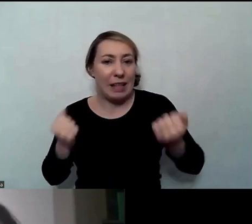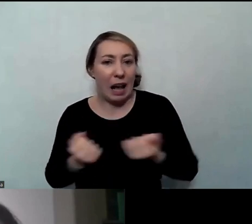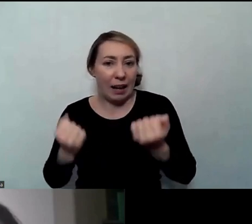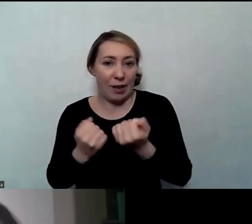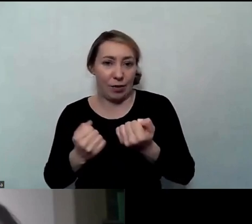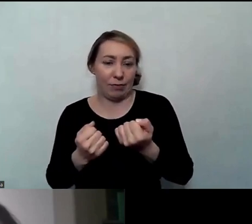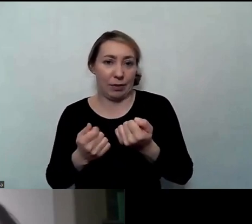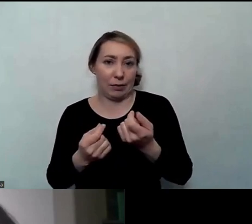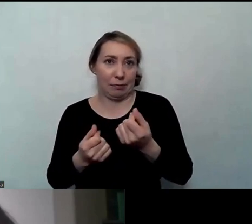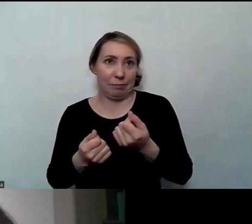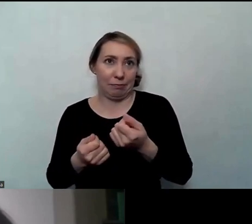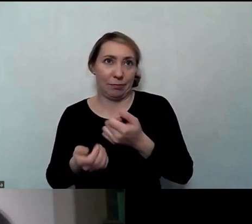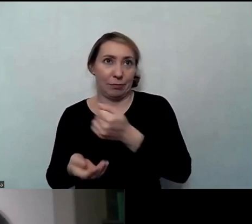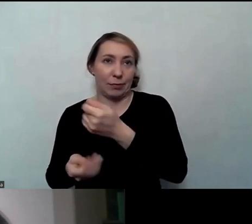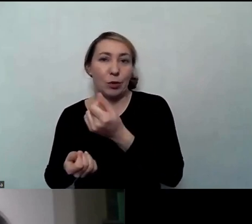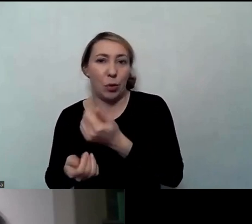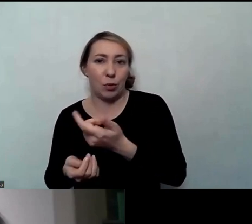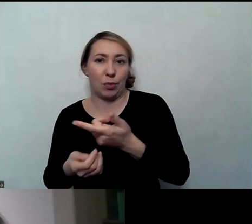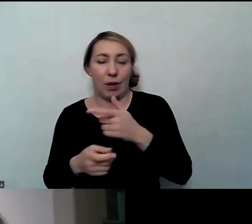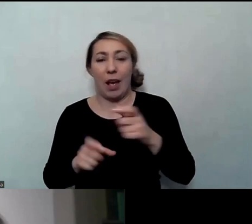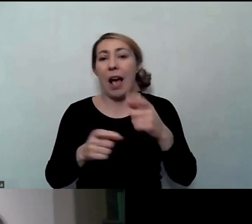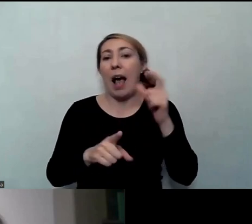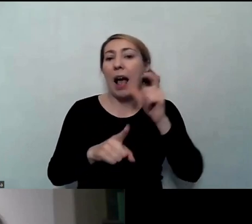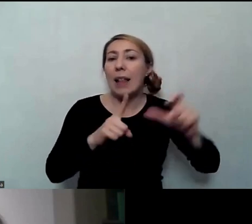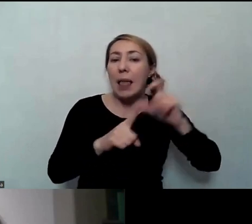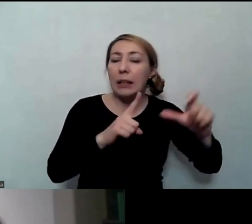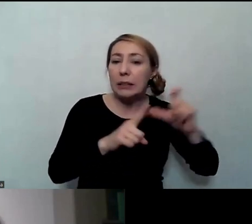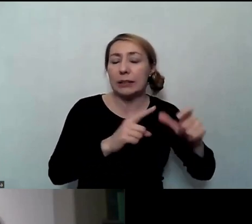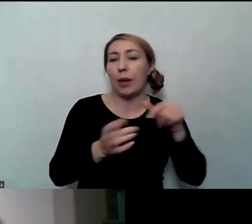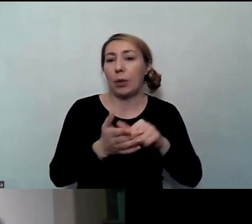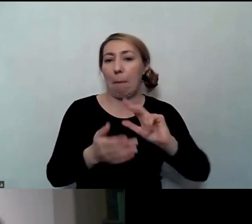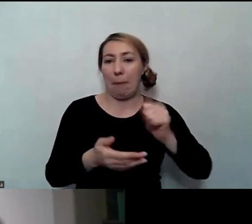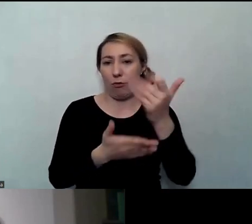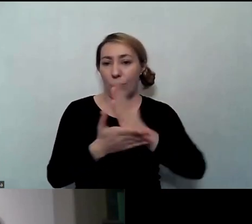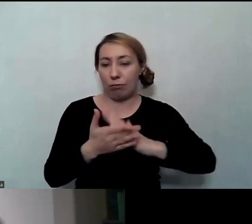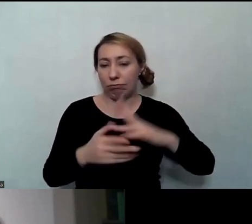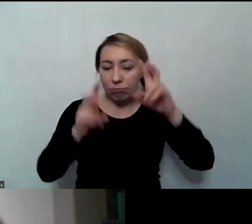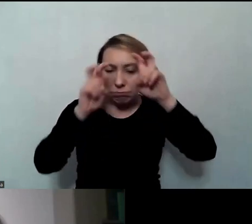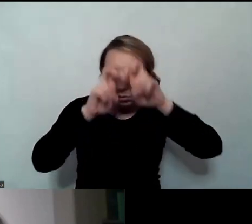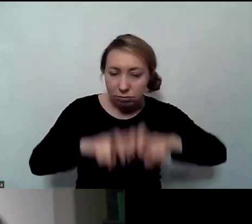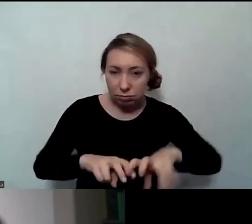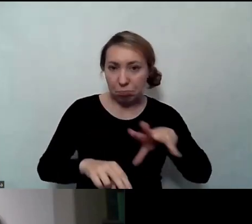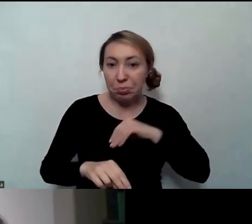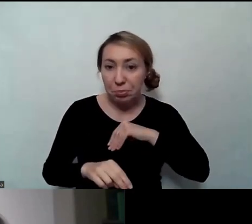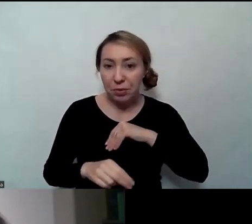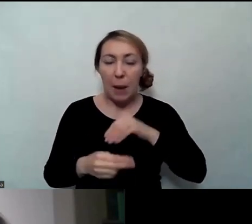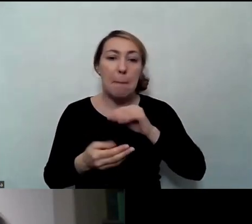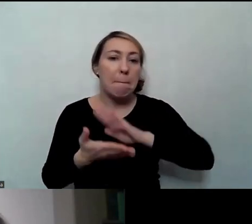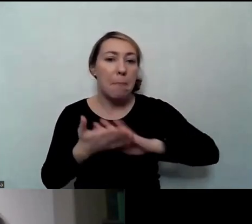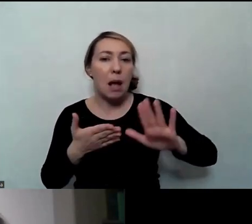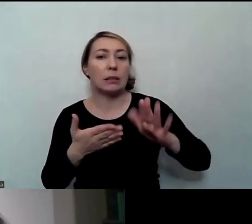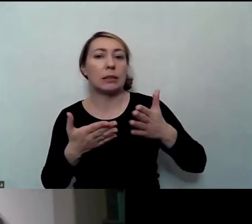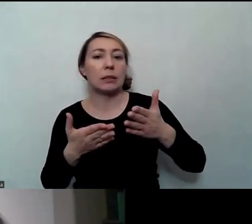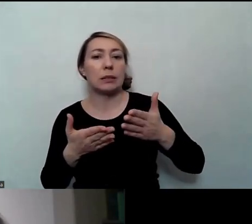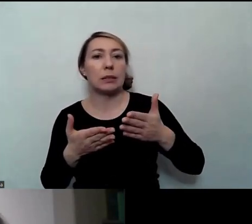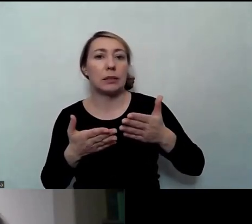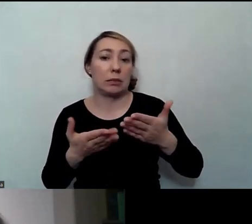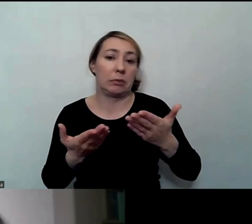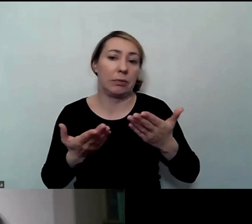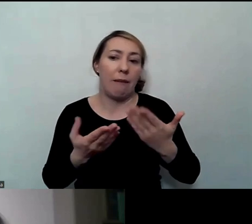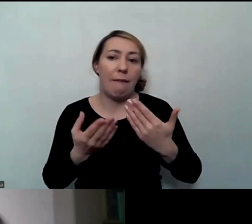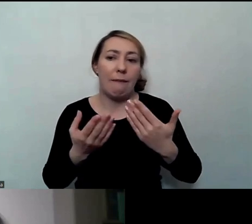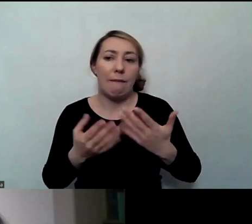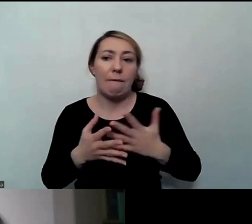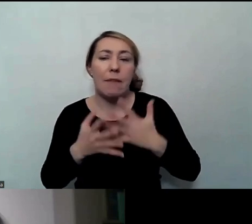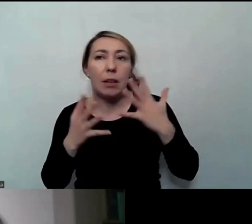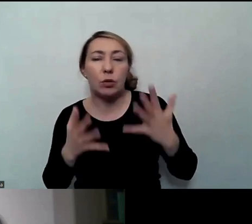i środków, i czasu. Leksyka jest tym pierwszym elementem, który możemy zbadać bez też większego